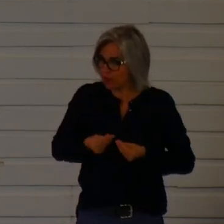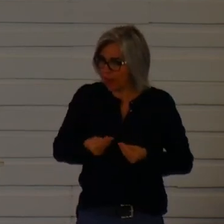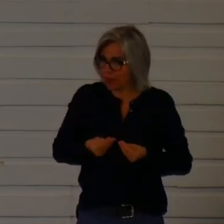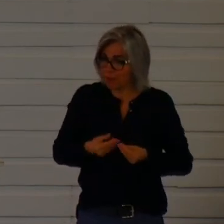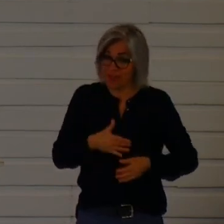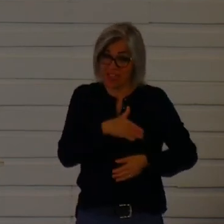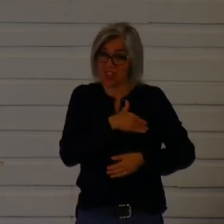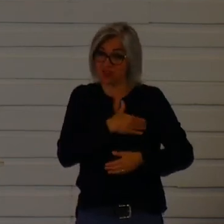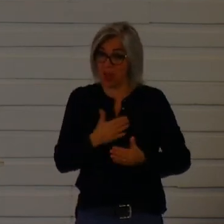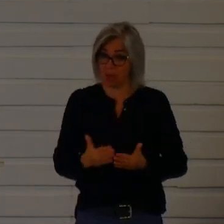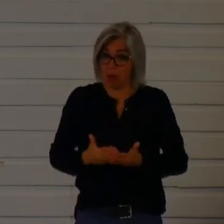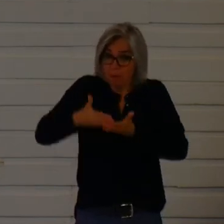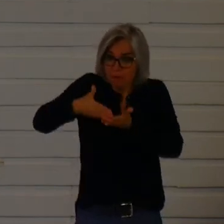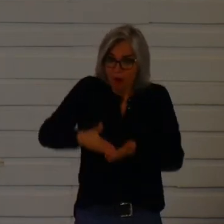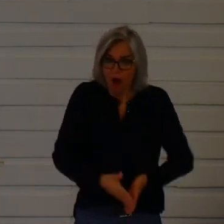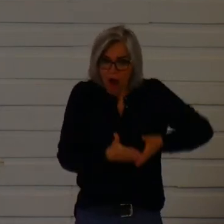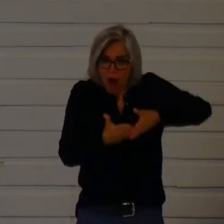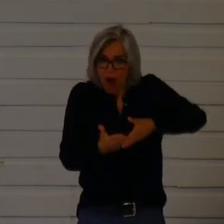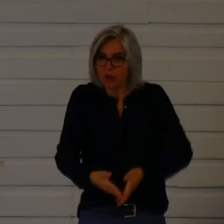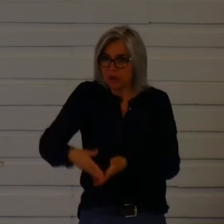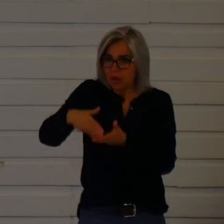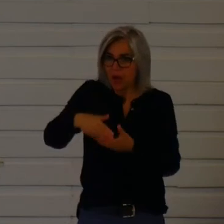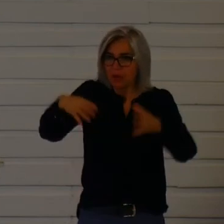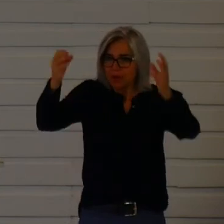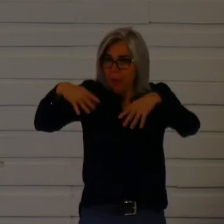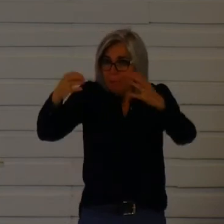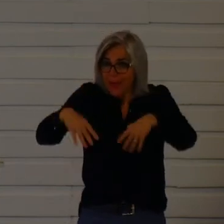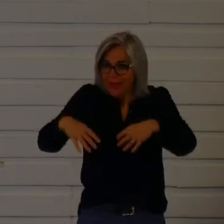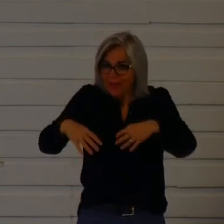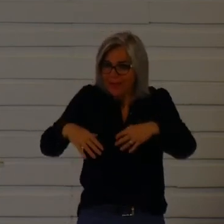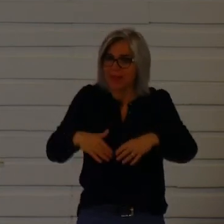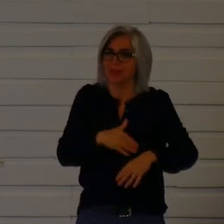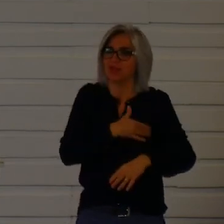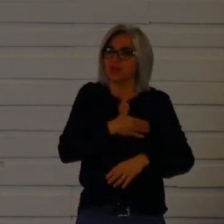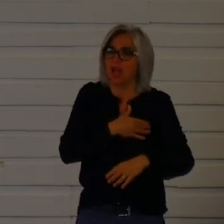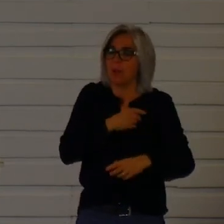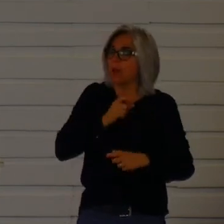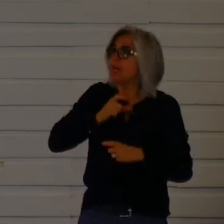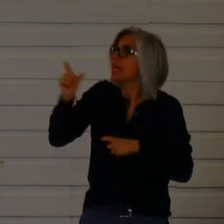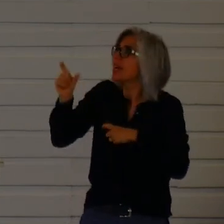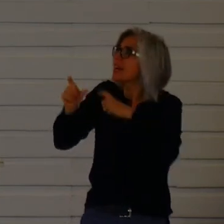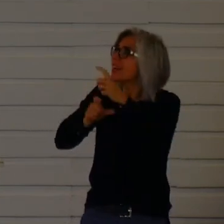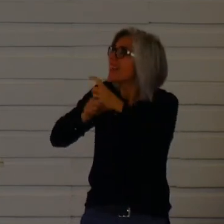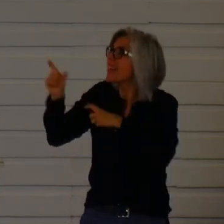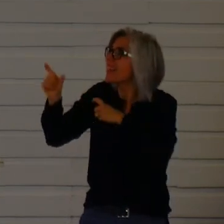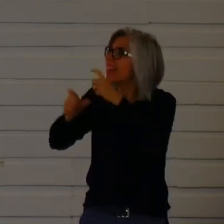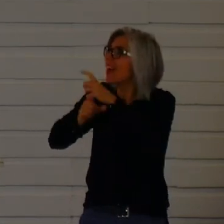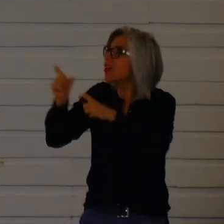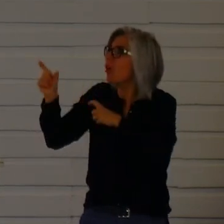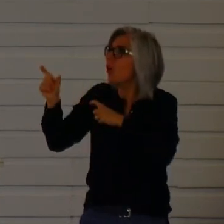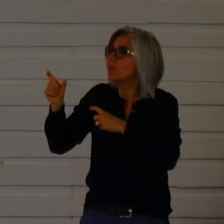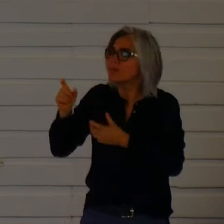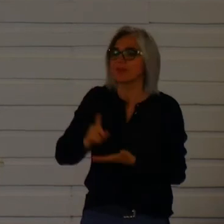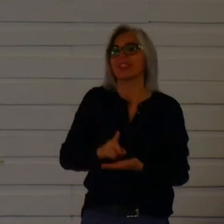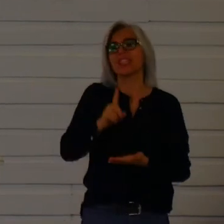Chi manda la tempesta? Non sempre, eh? Ma ci